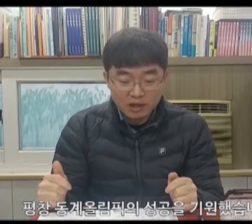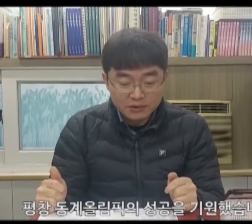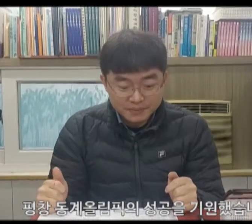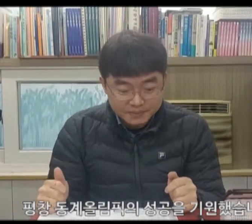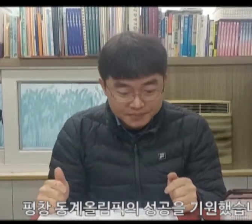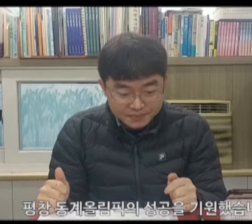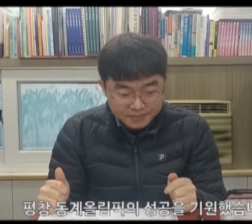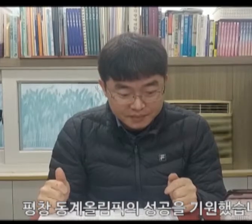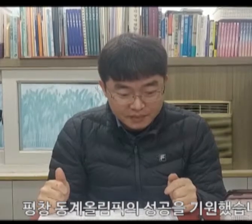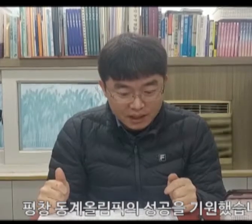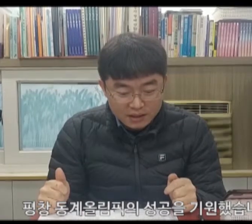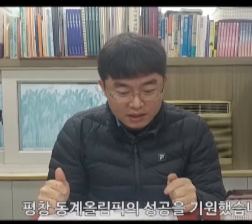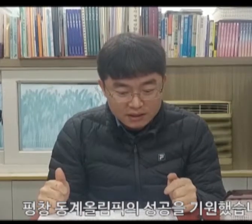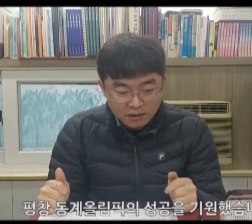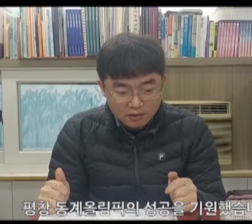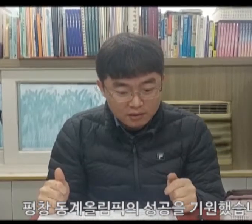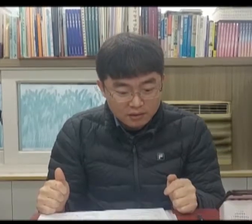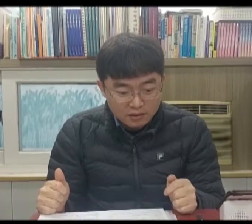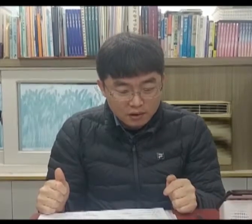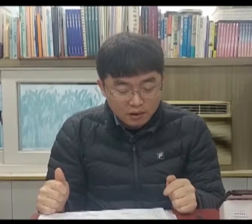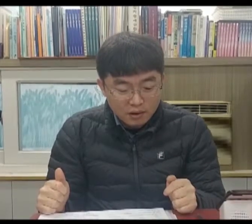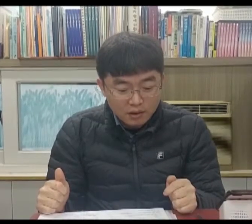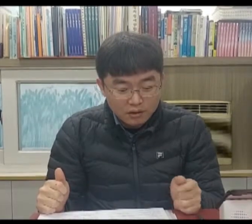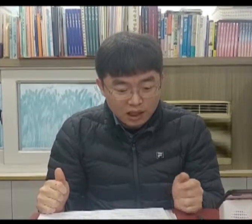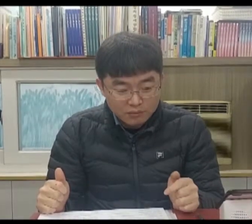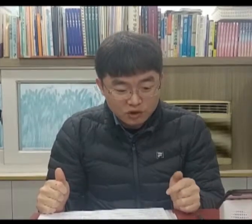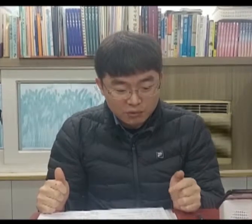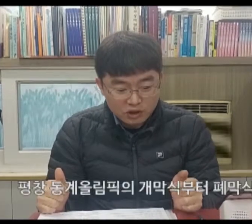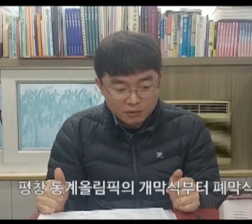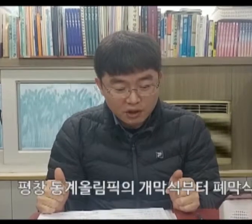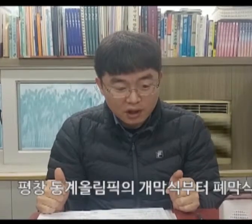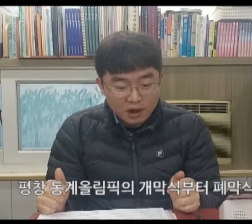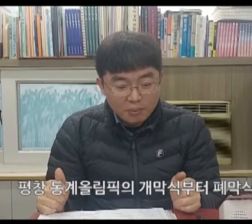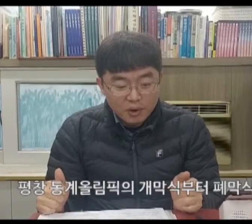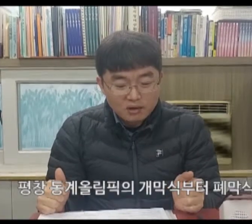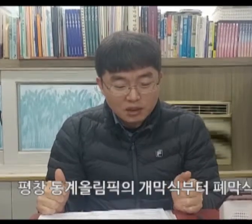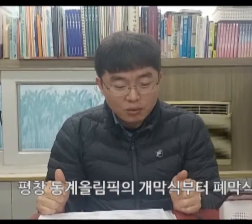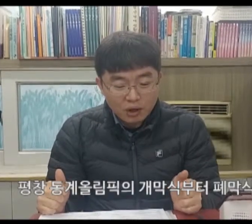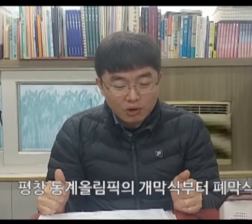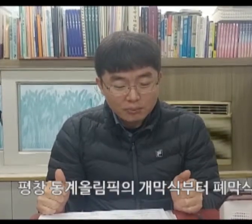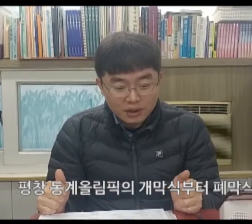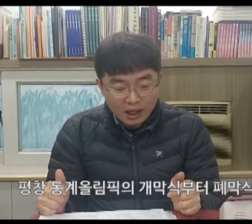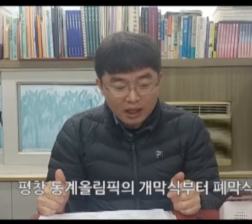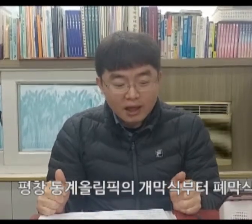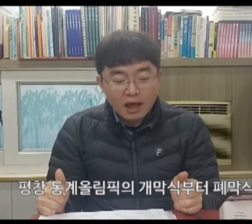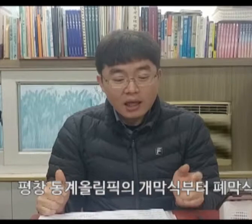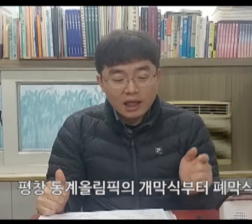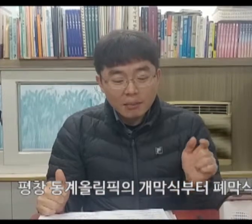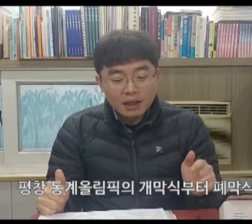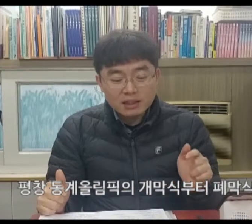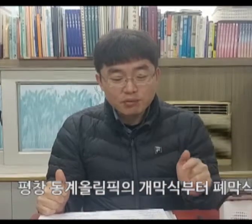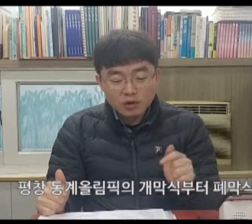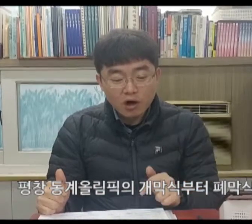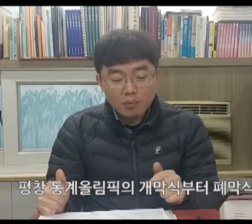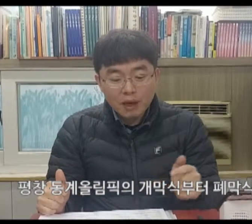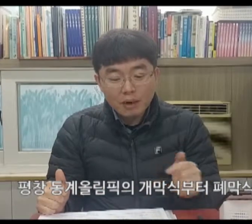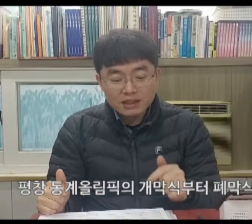부분이에요. 그래서 그 다음 문장 보시면 평창 동계올림픽의 개막식부터